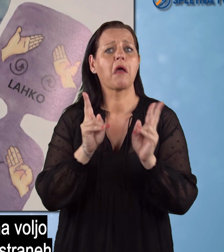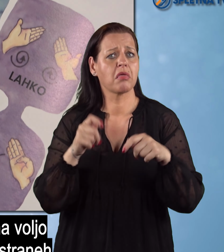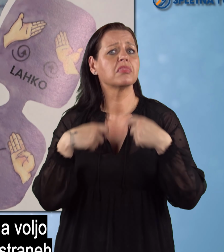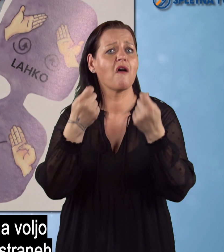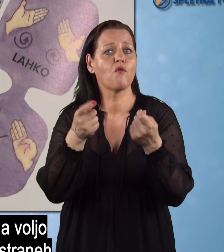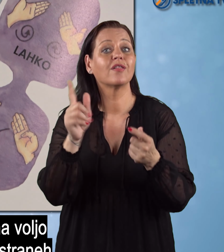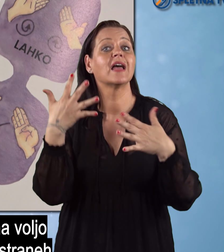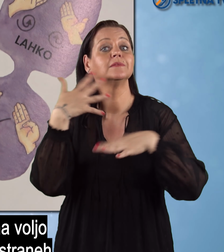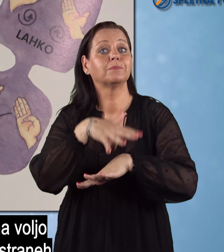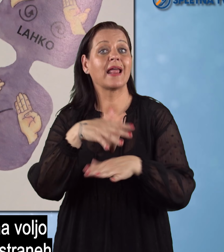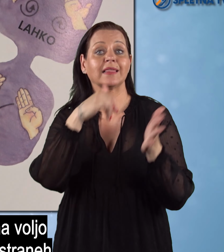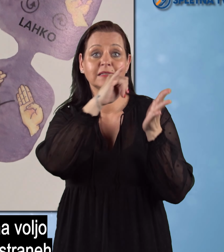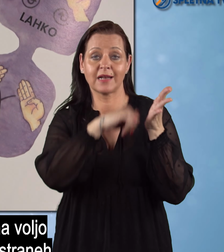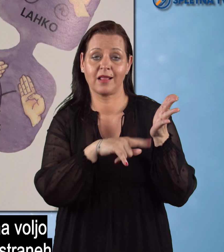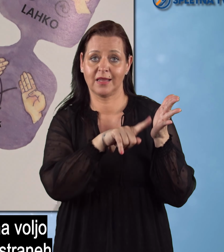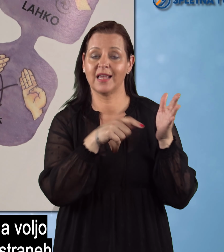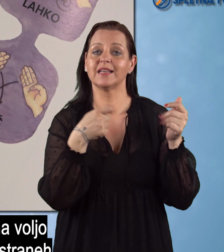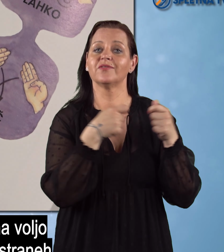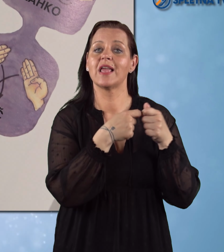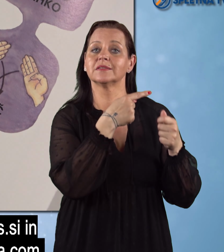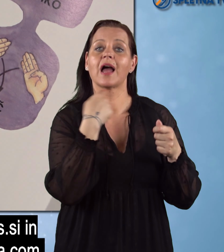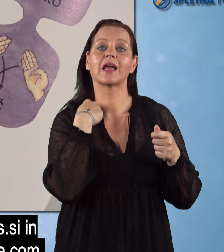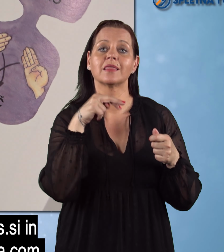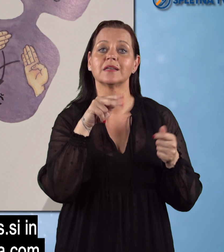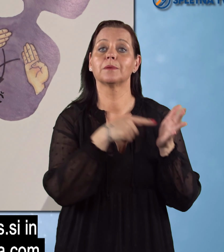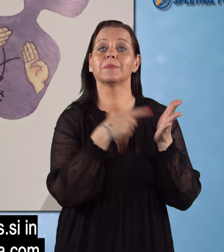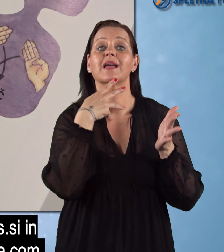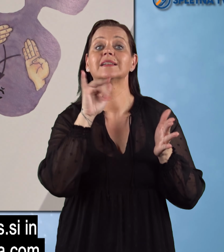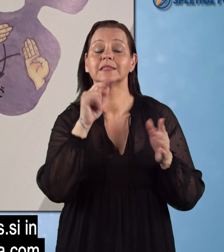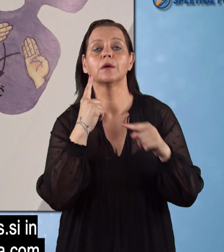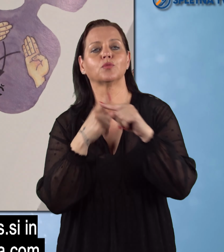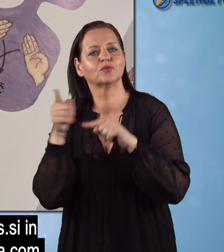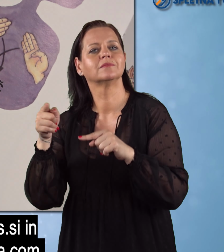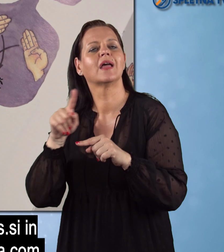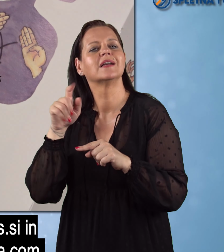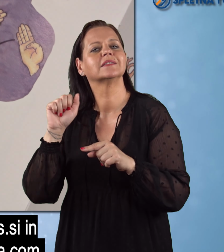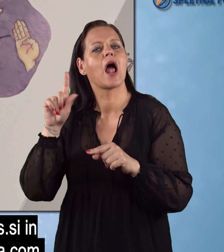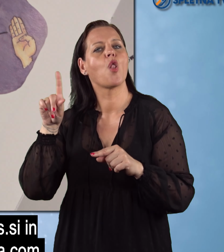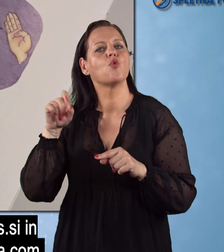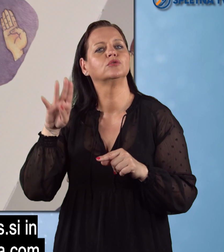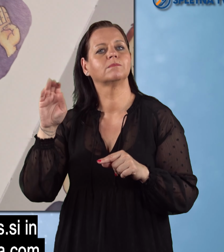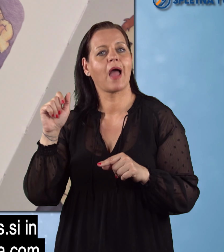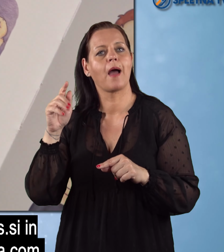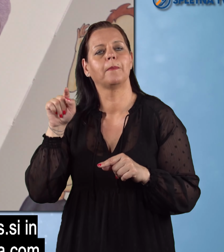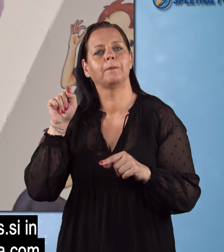Knjige so na voljo na spletnih straneh zveza-gns.si in